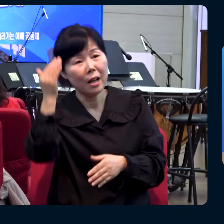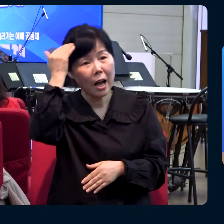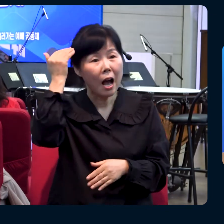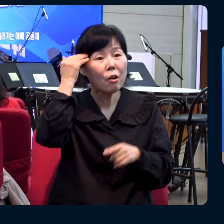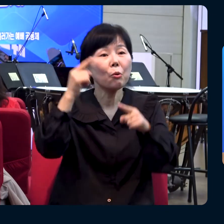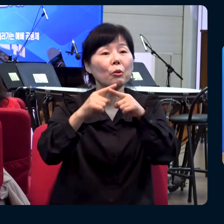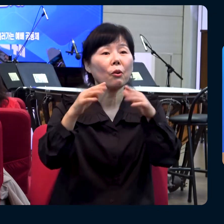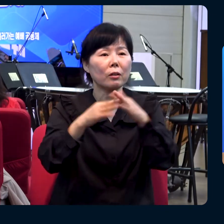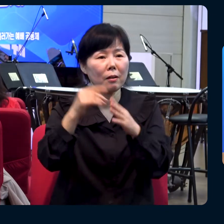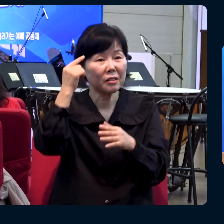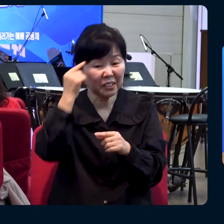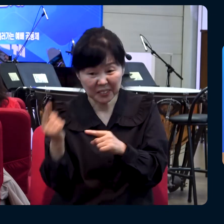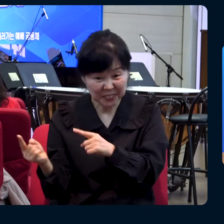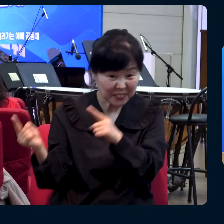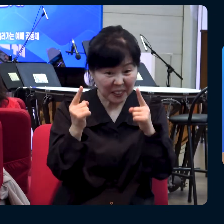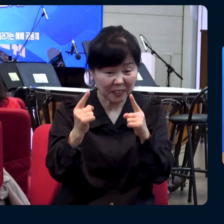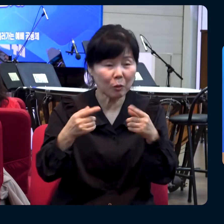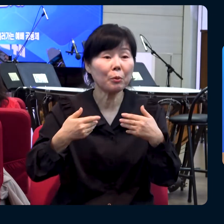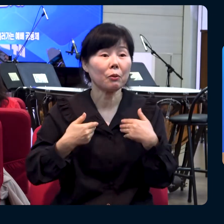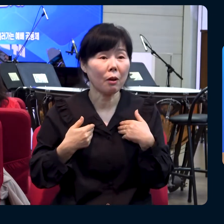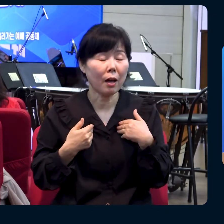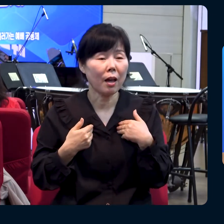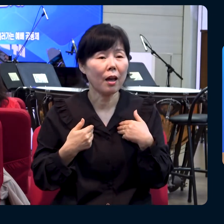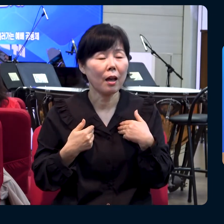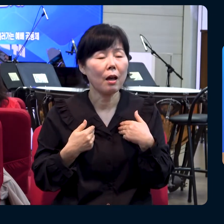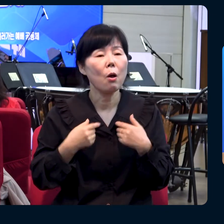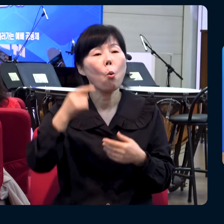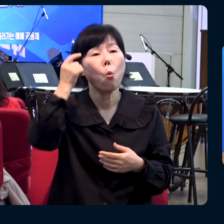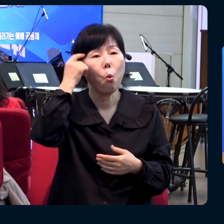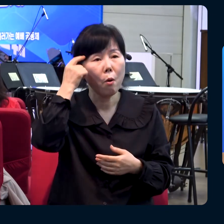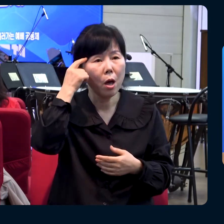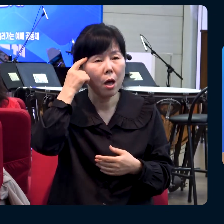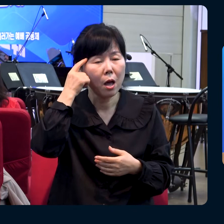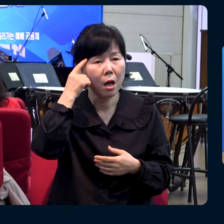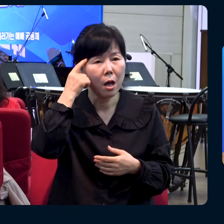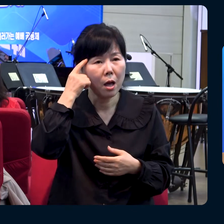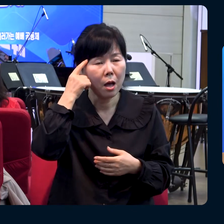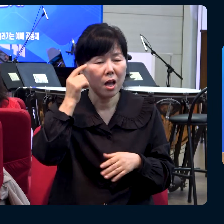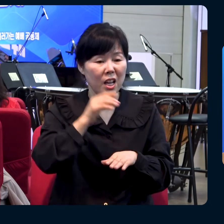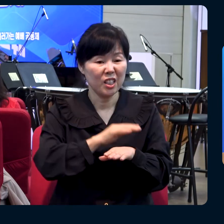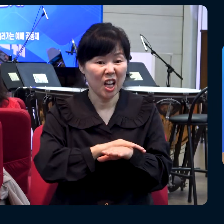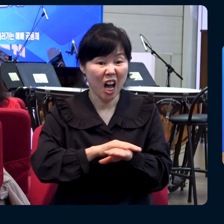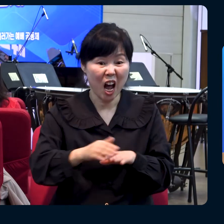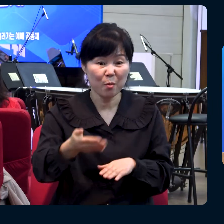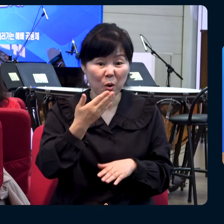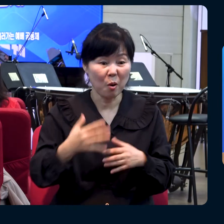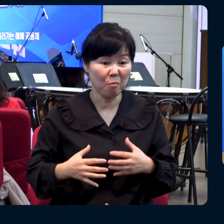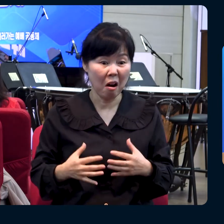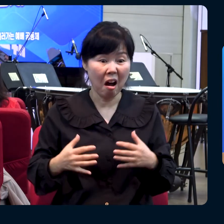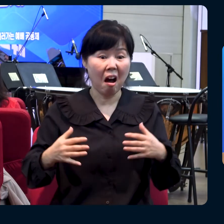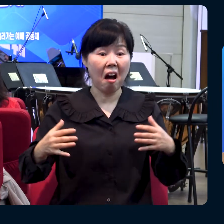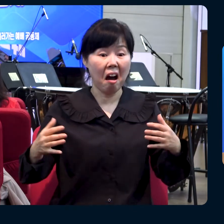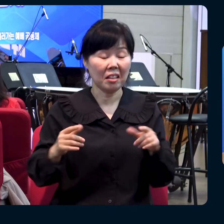한국 교회가 정신 차릴 게 뭔지 아세요? 잘 먹고 잘 사는 것이 우리의 목표가 되면 안 된다는